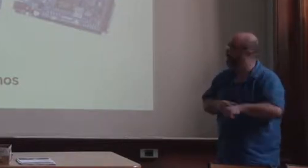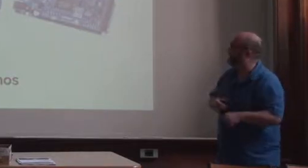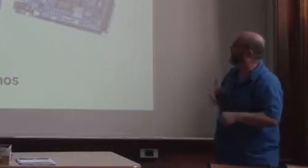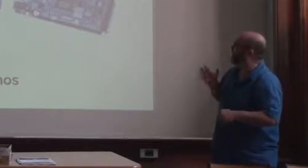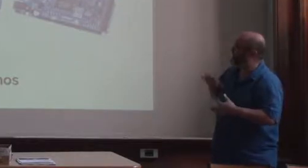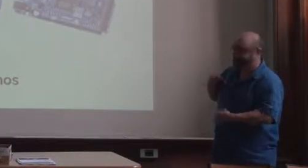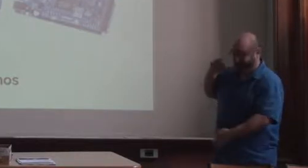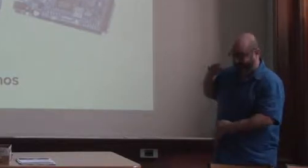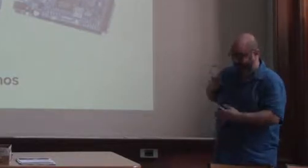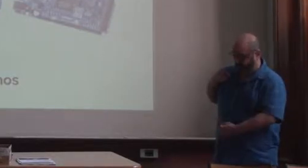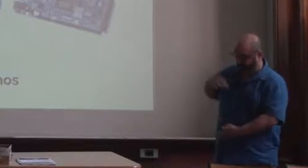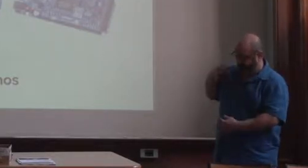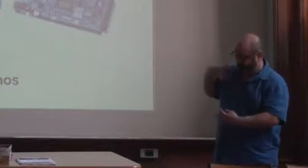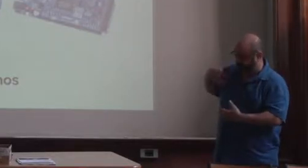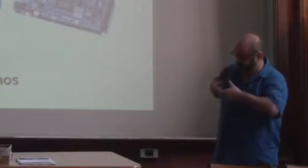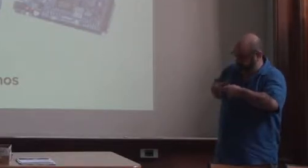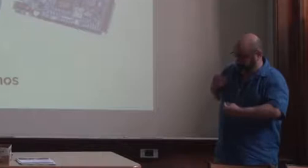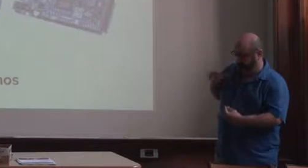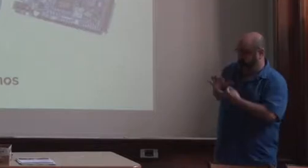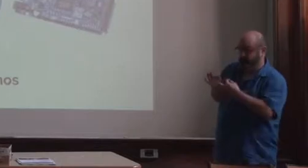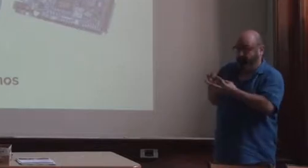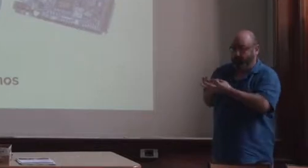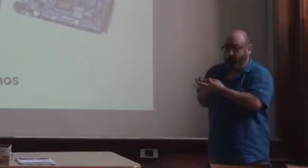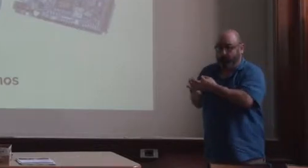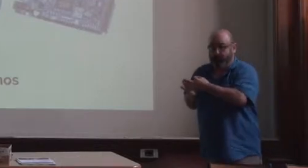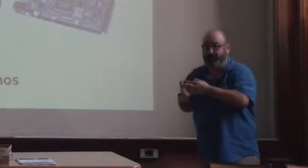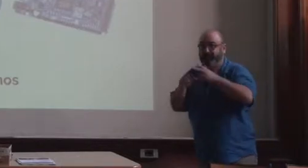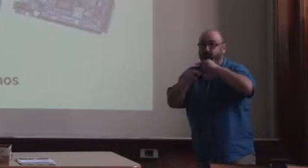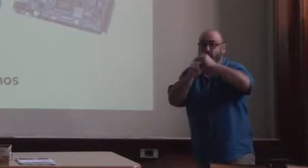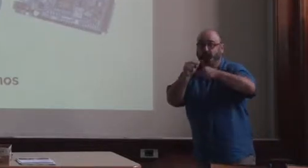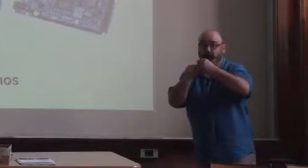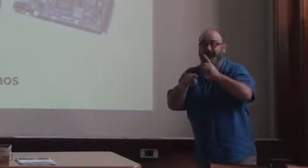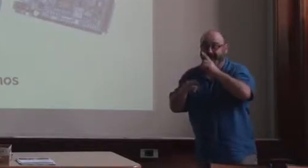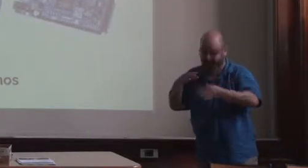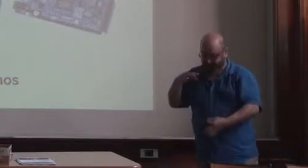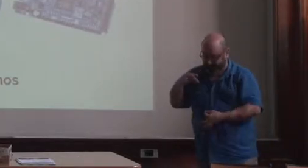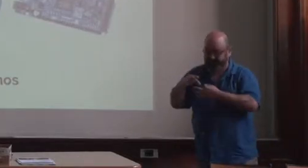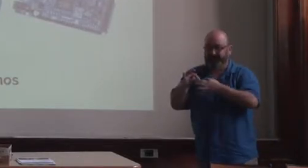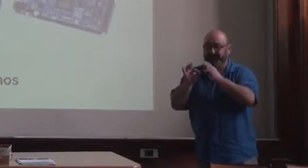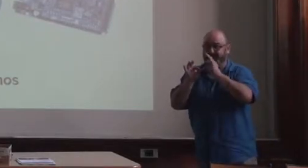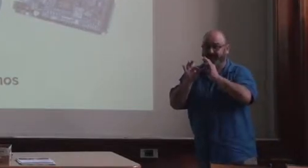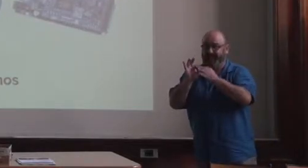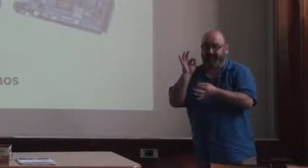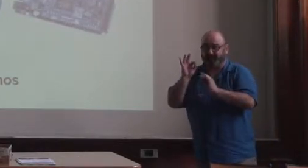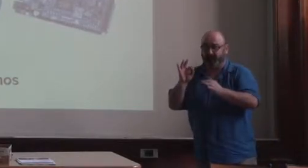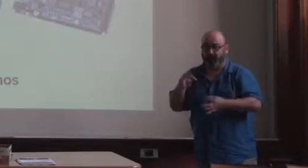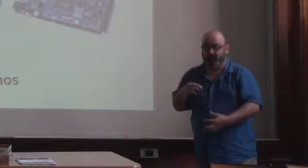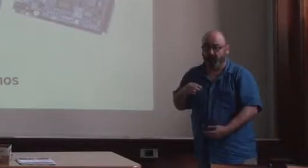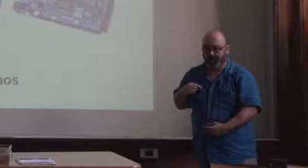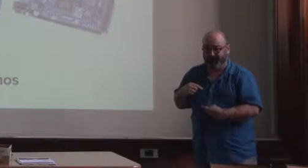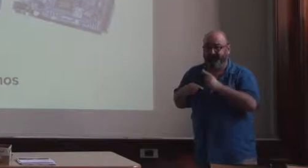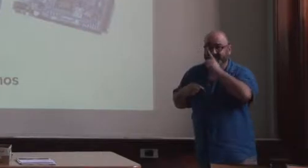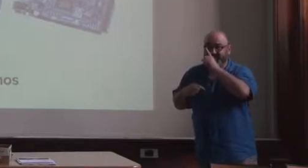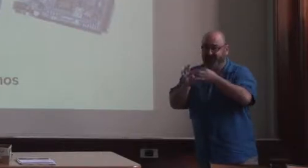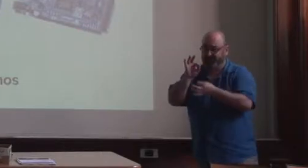pouvez attacher à ce format-ci. Du coup, en fait, à la place de souder des fils électriques qui pourraient casser, vous soudez des